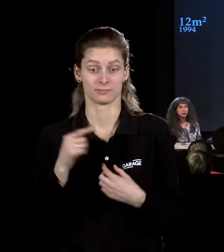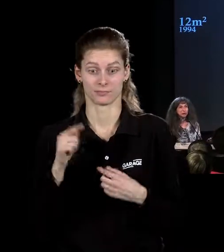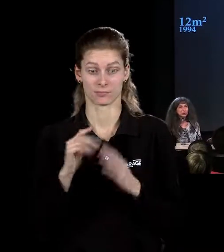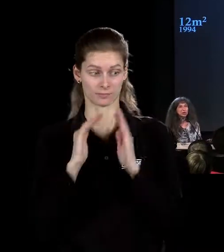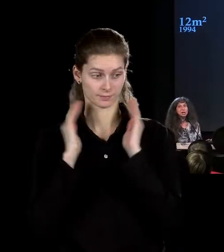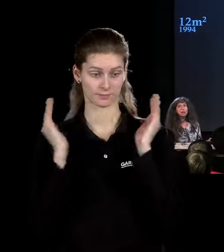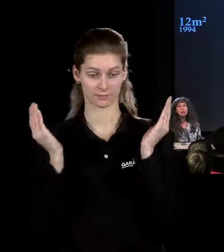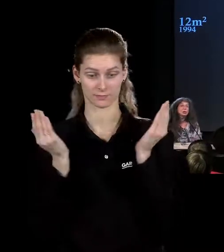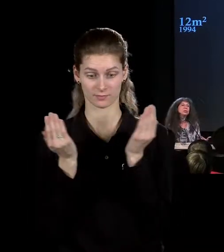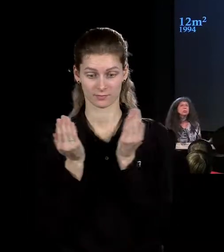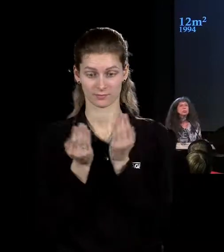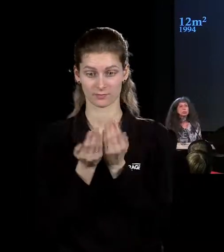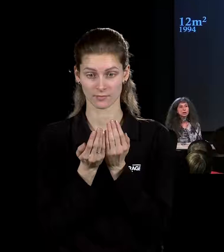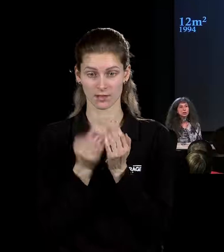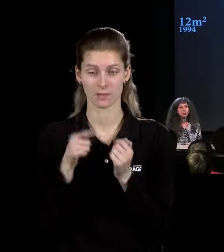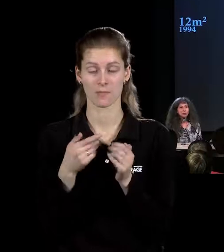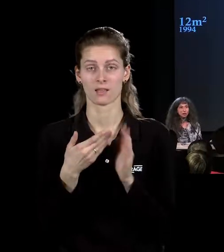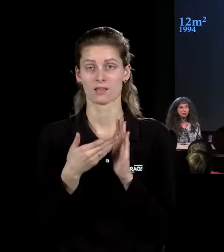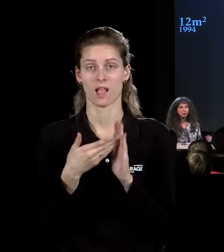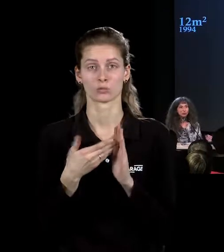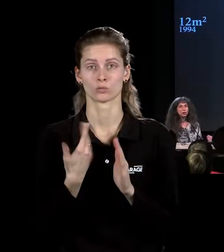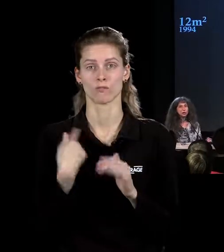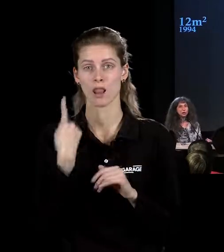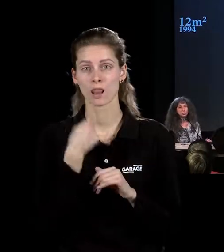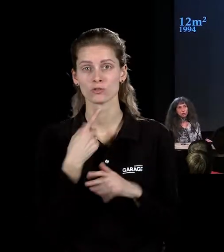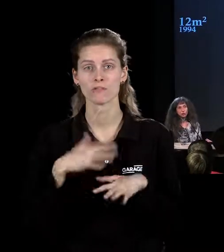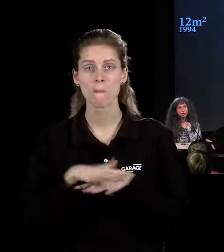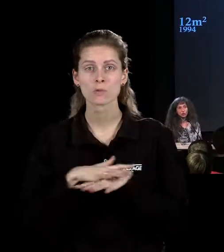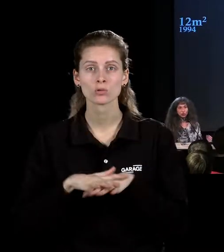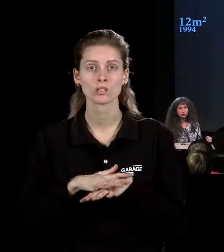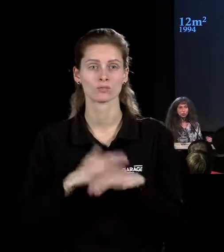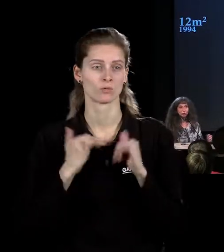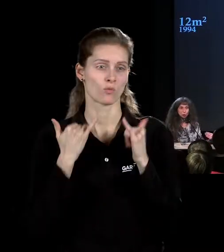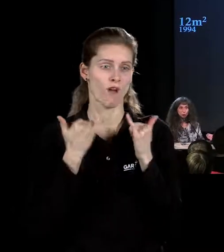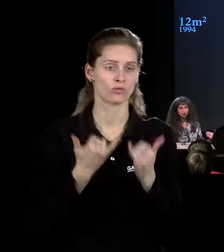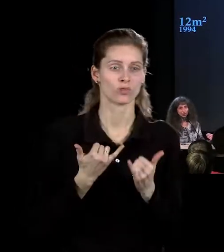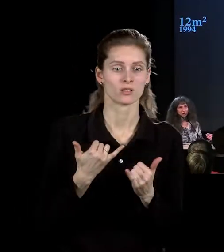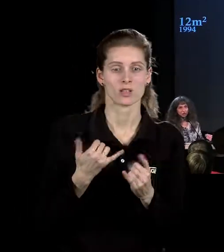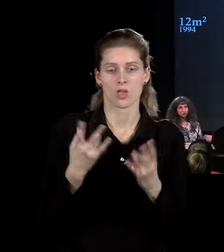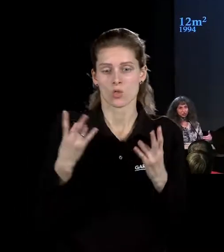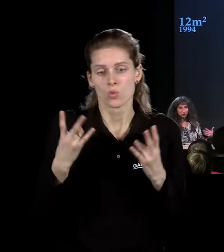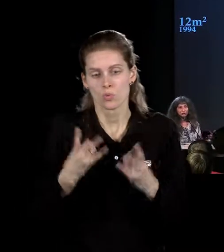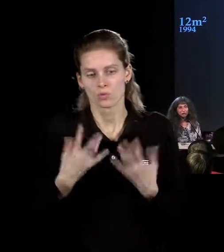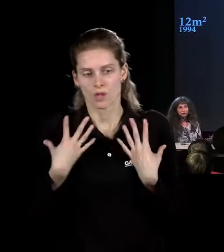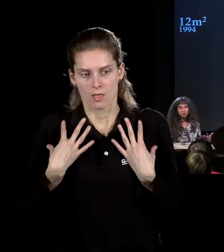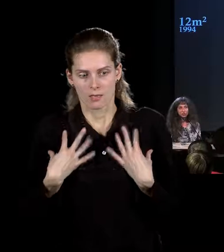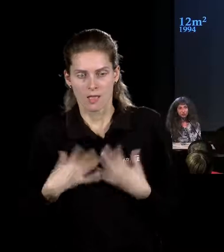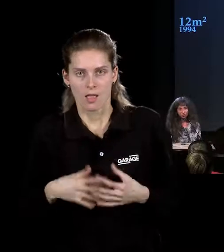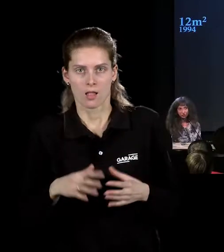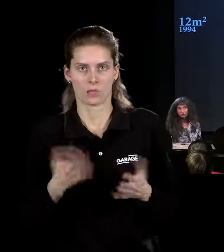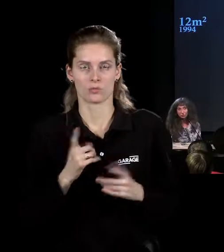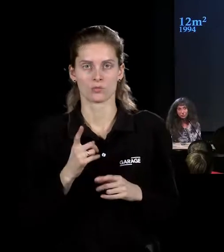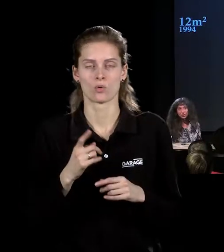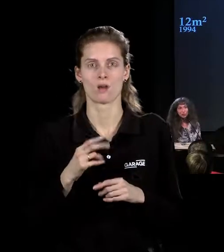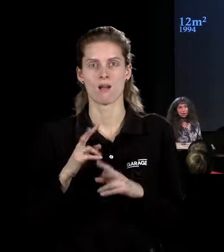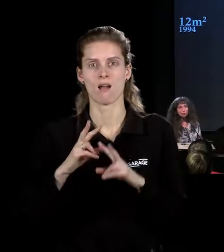чудовищное пространство, как бы отсутствие личного пространства, да, отсутствие уважения к личному пространству, к личным нуждам тела, которые всегда свойственны